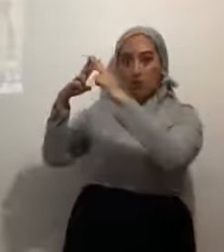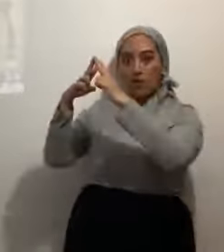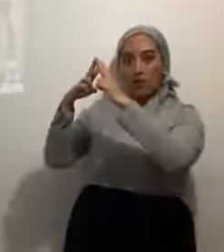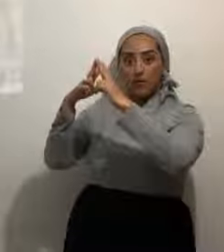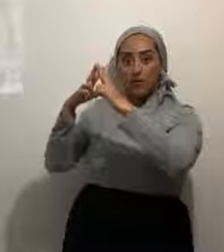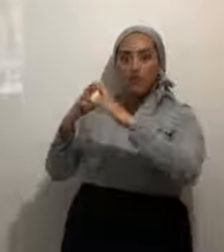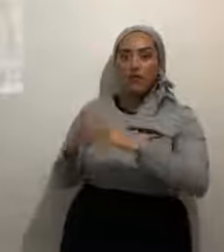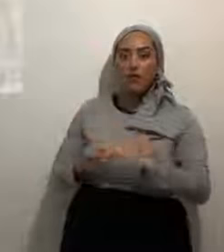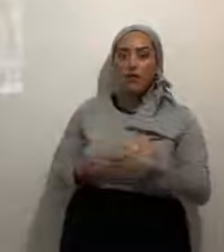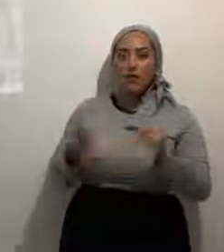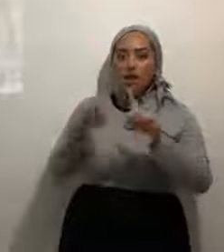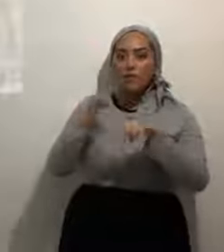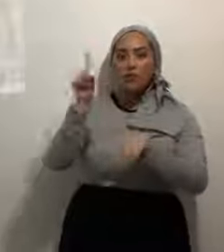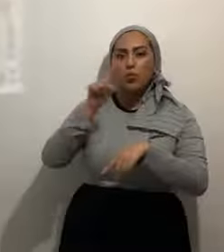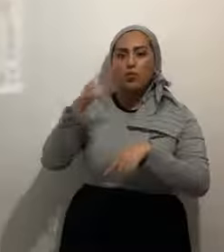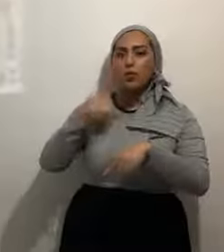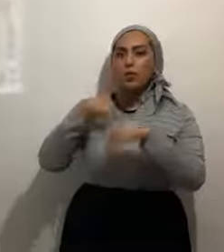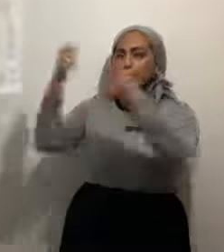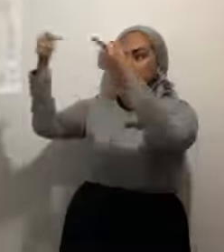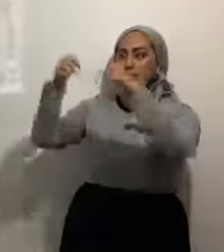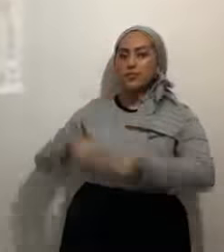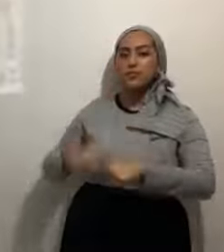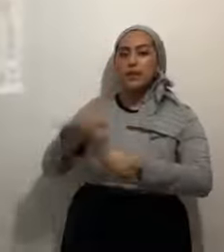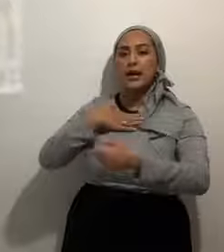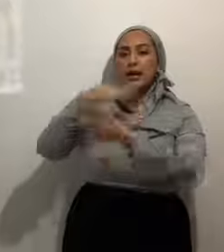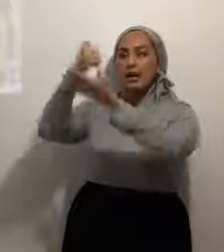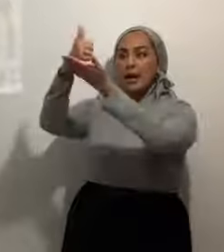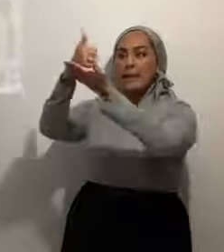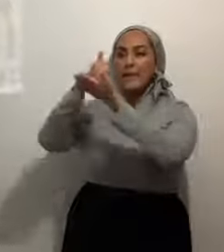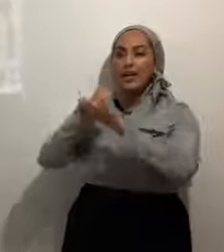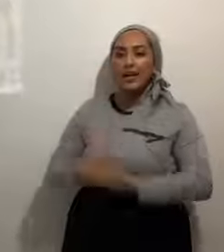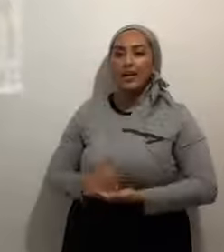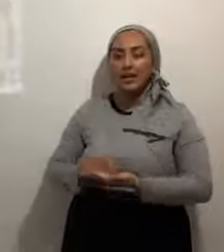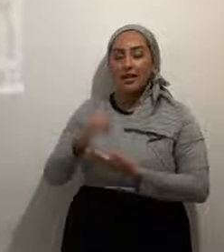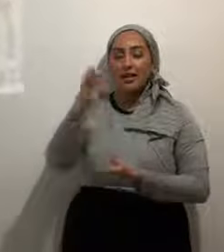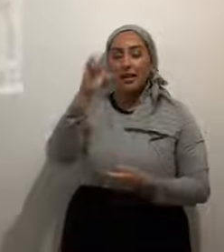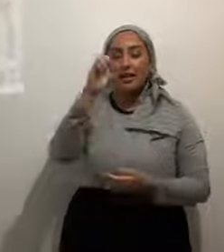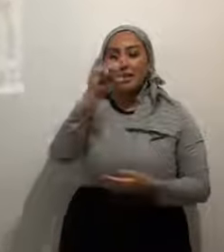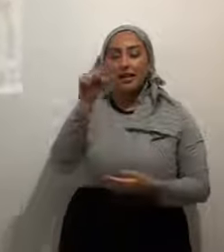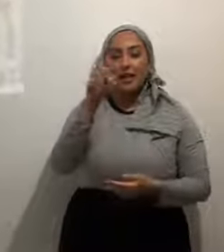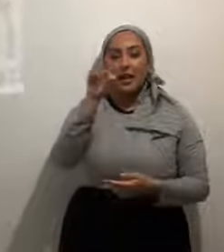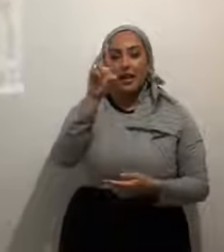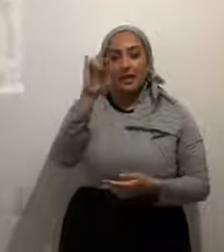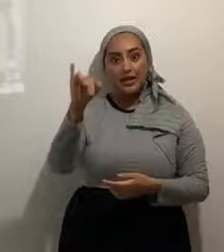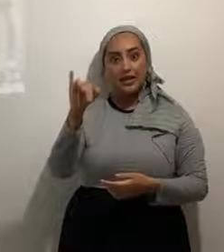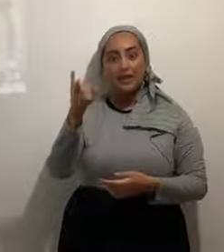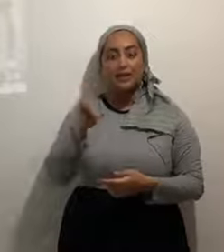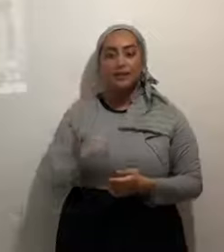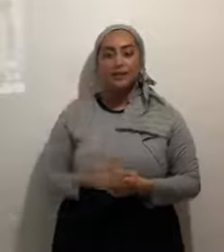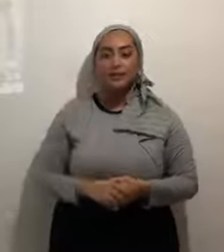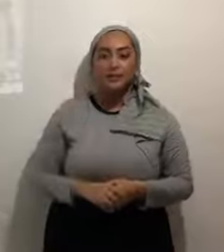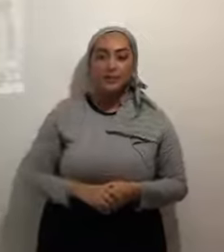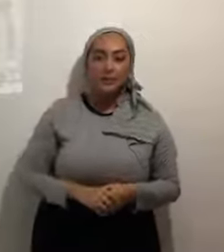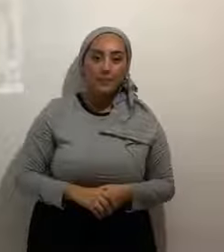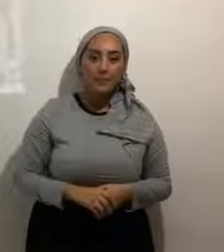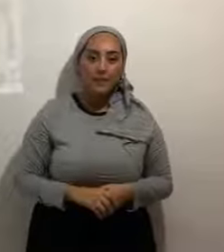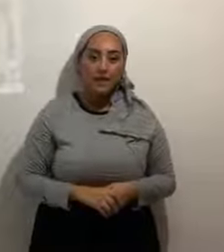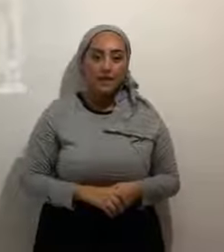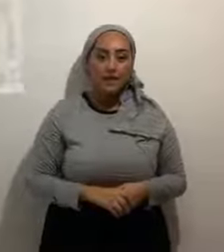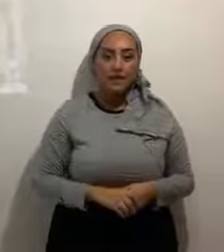Meajin yabó ezri. Ezri, con Z en la fonética española. Ezri,